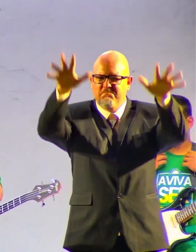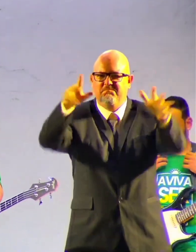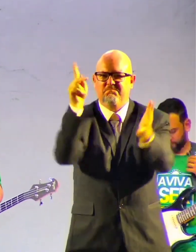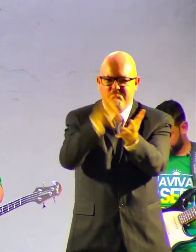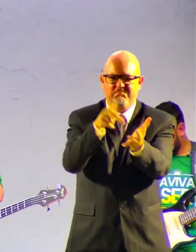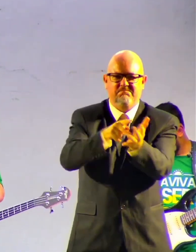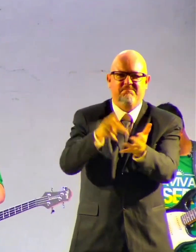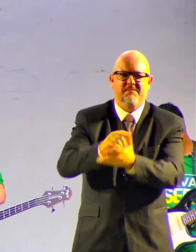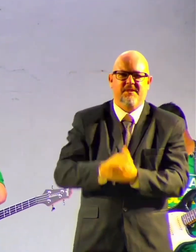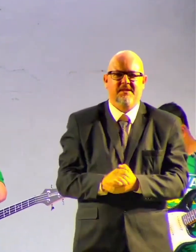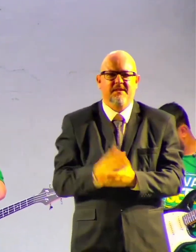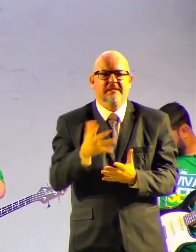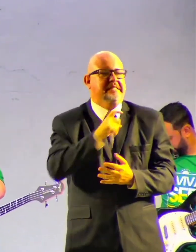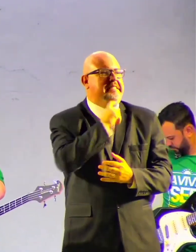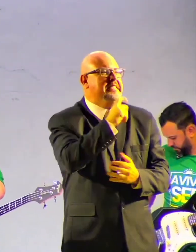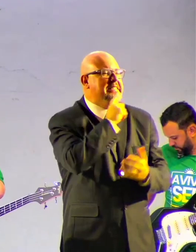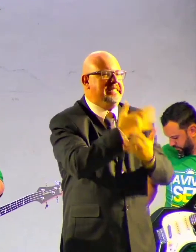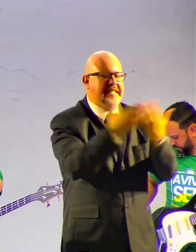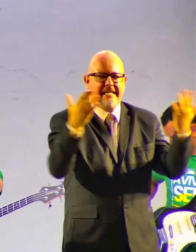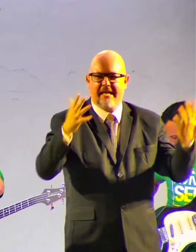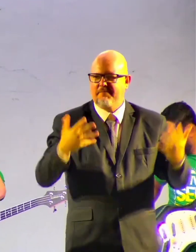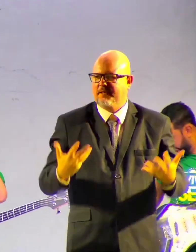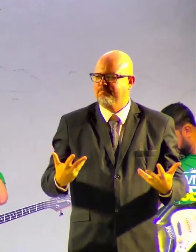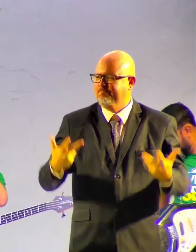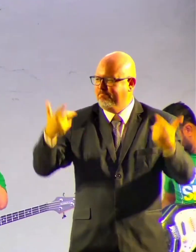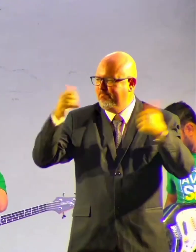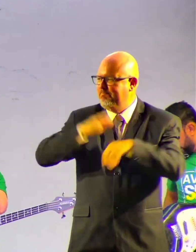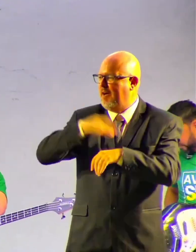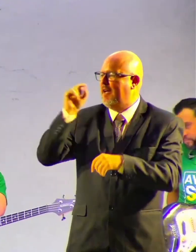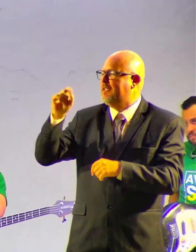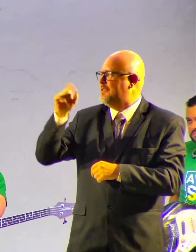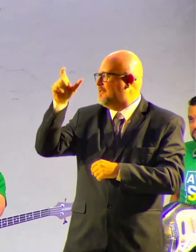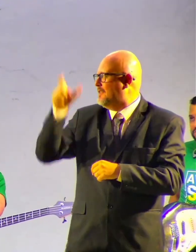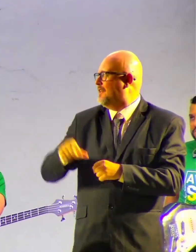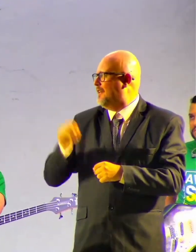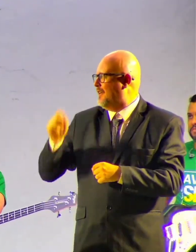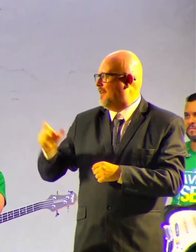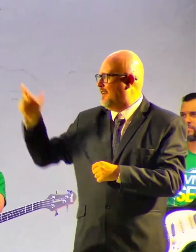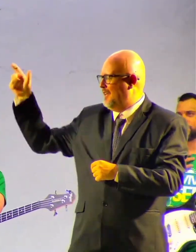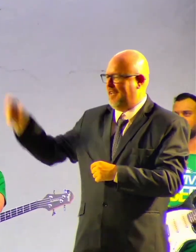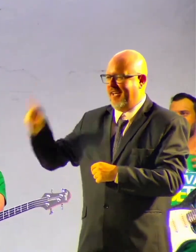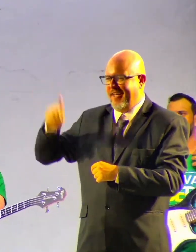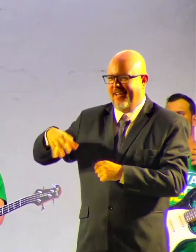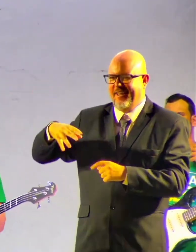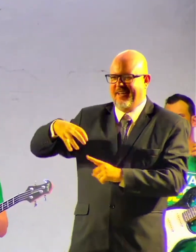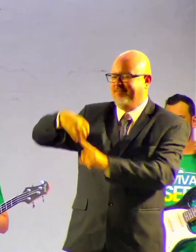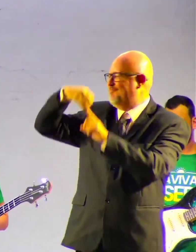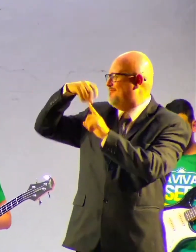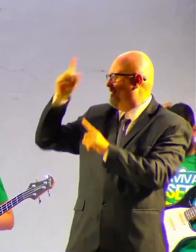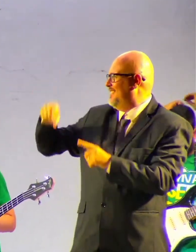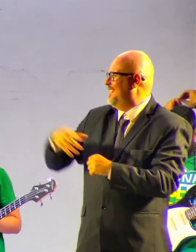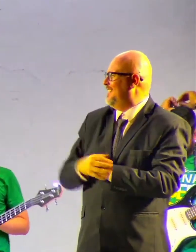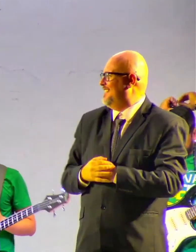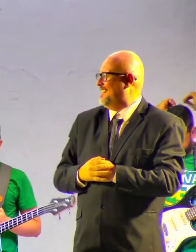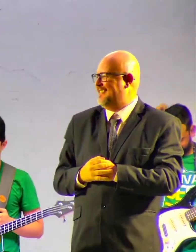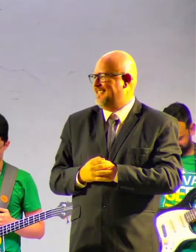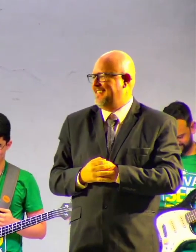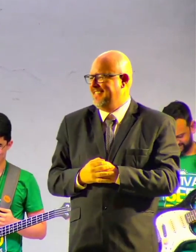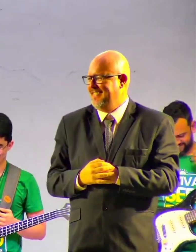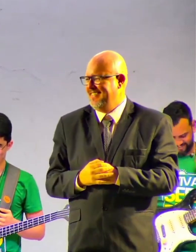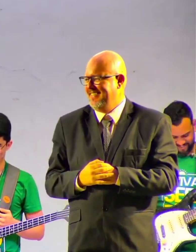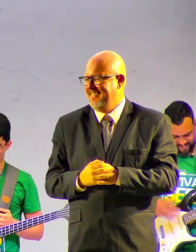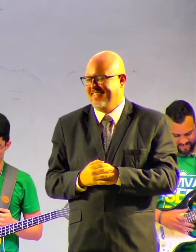não tem ninguém mais bonito aqui do que o príncipe Hernandes Dias